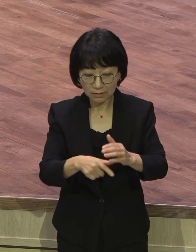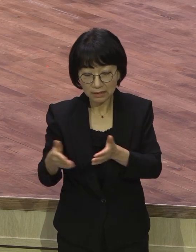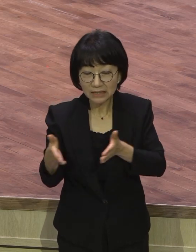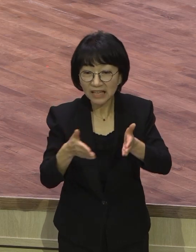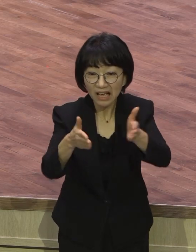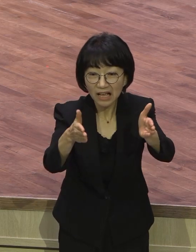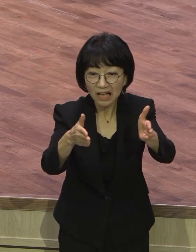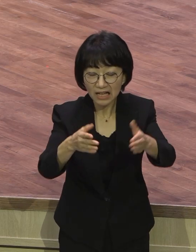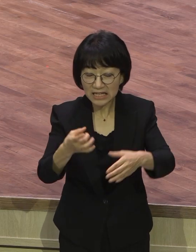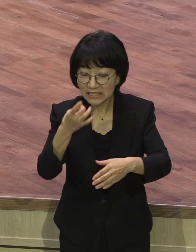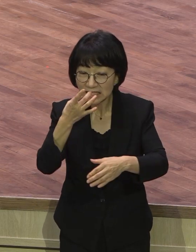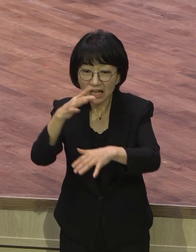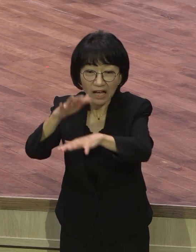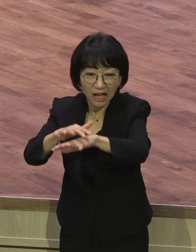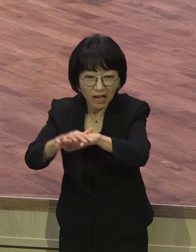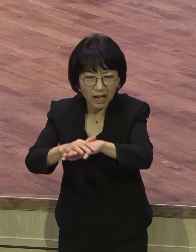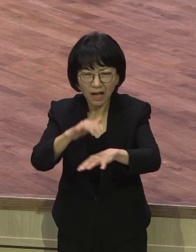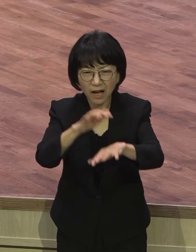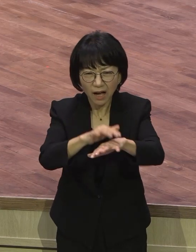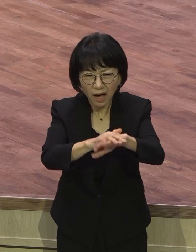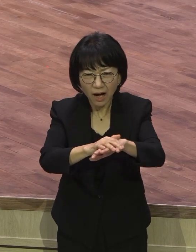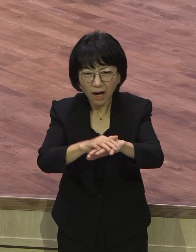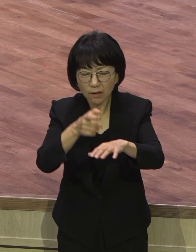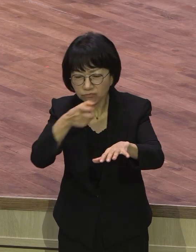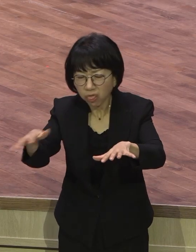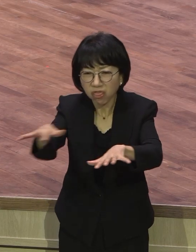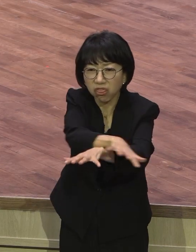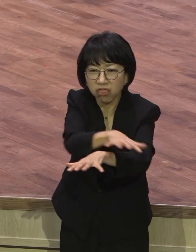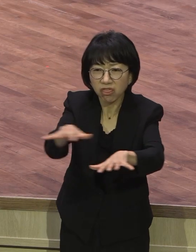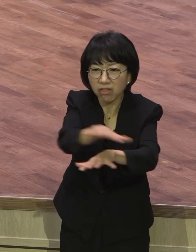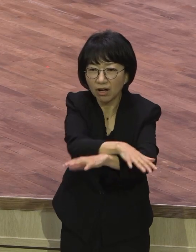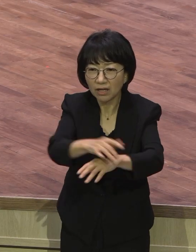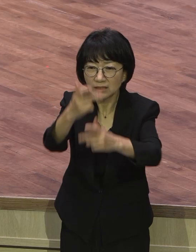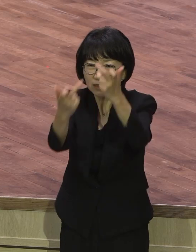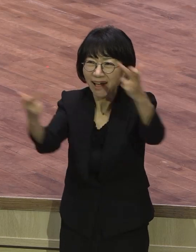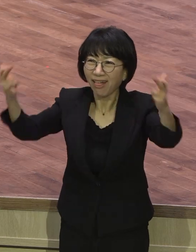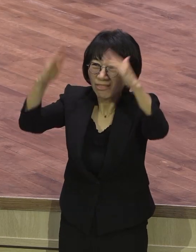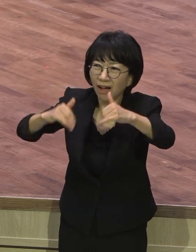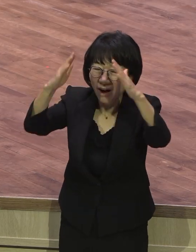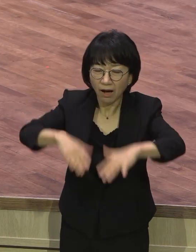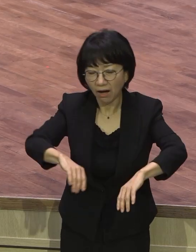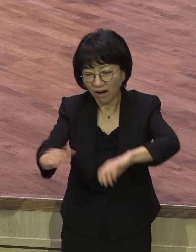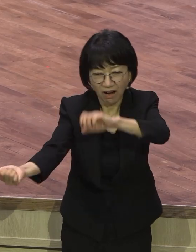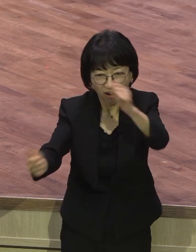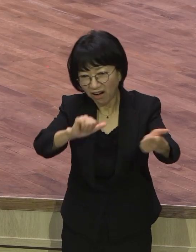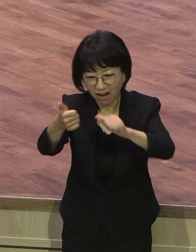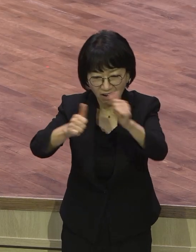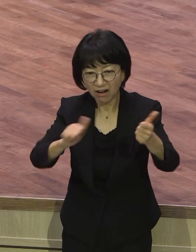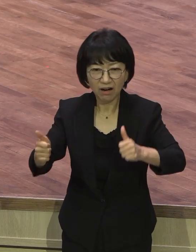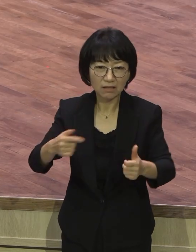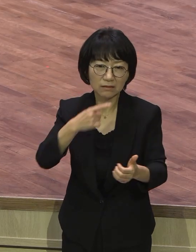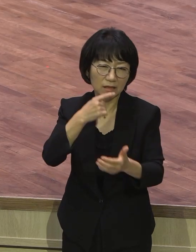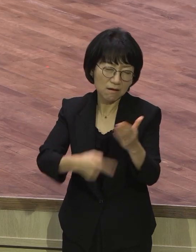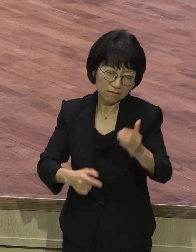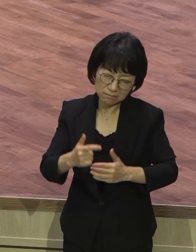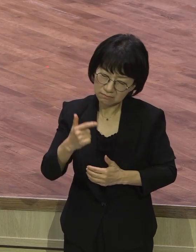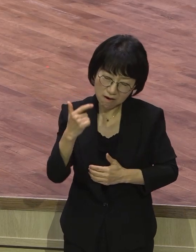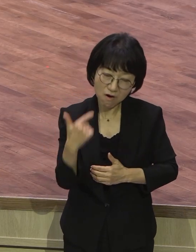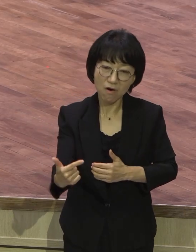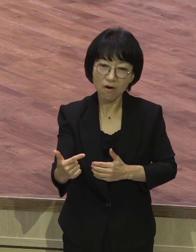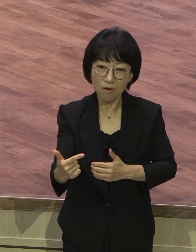농경지가 침수가 되고 산사태가 발생해서 인명피해도 큽니다. 이런